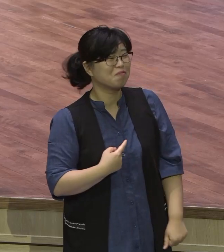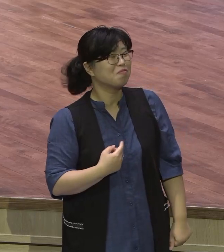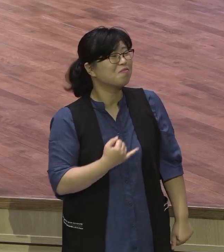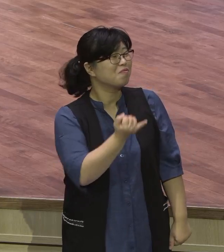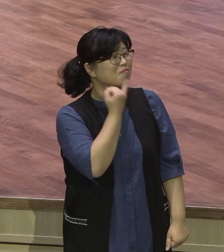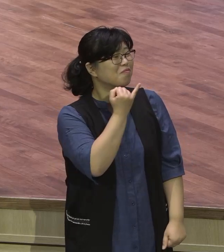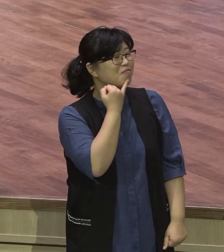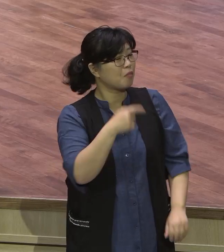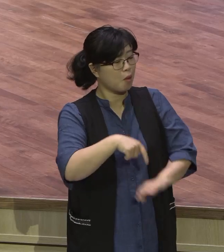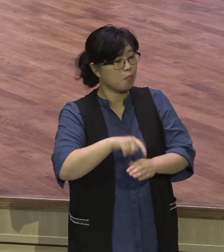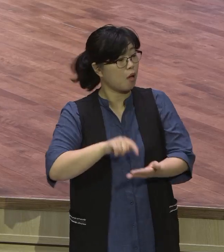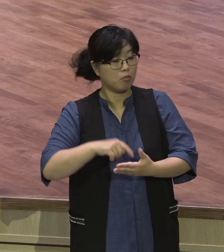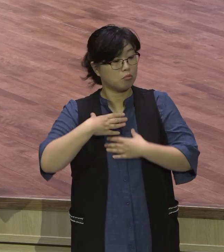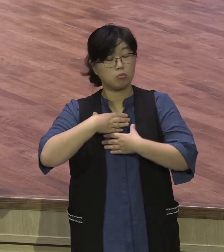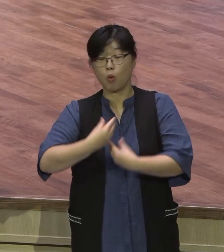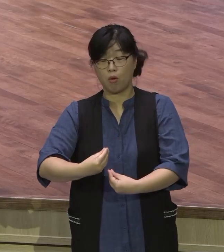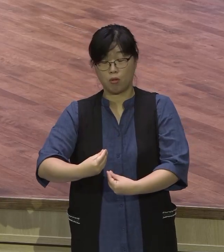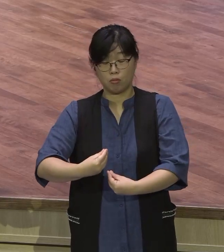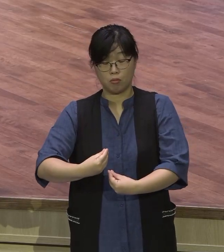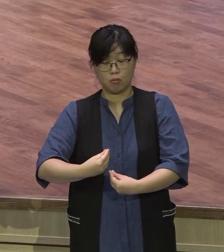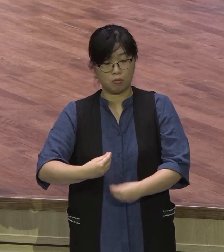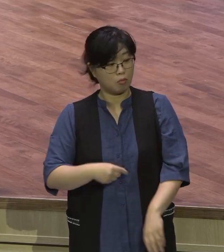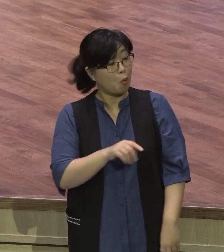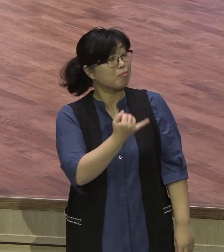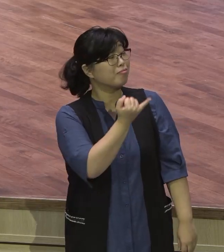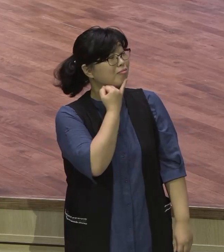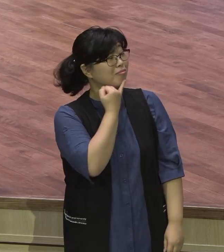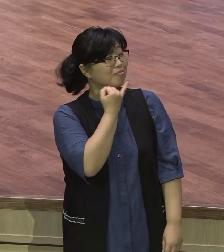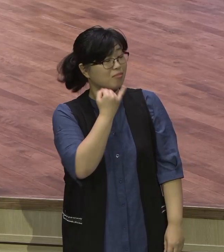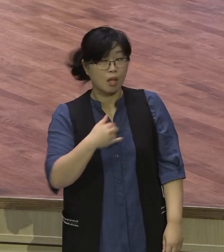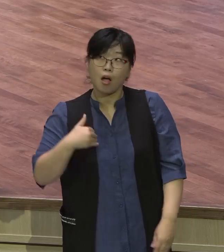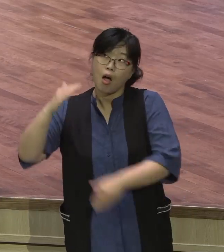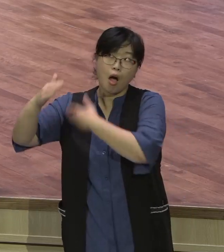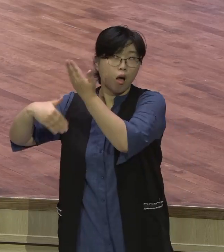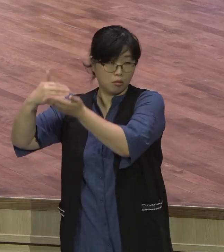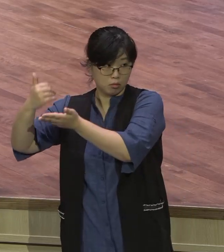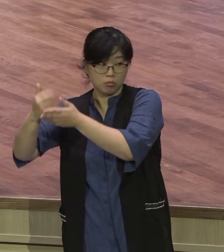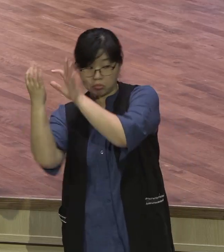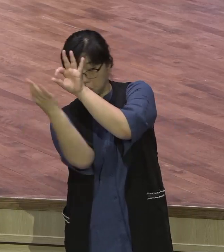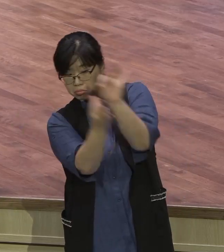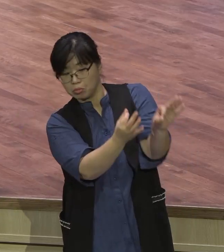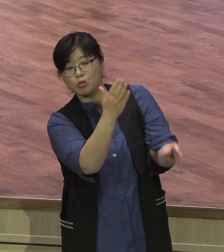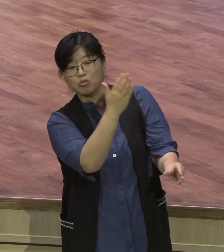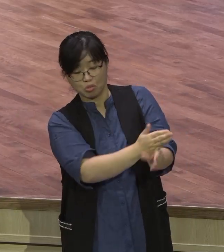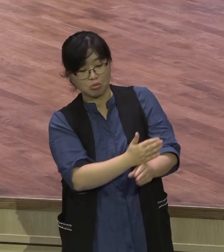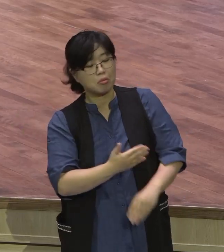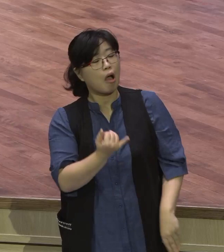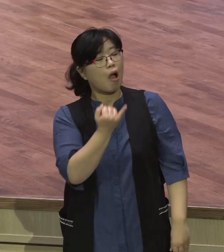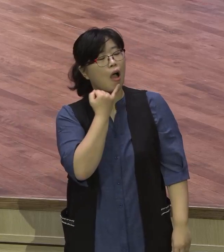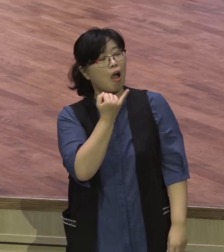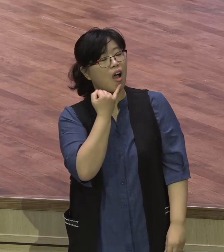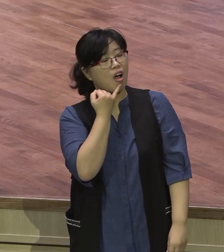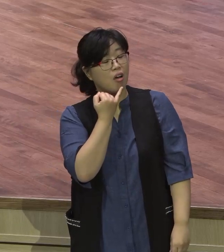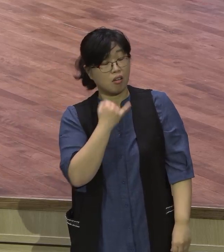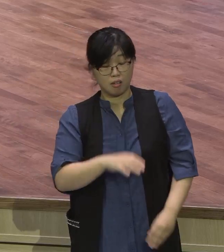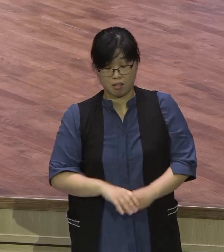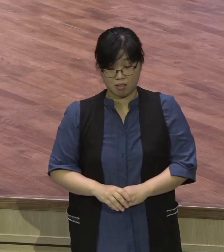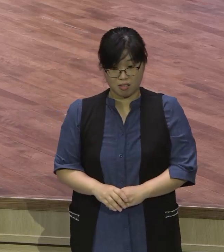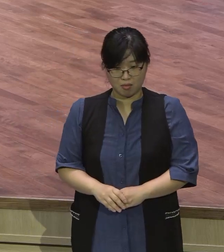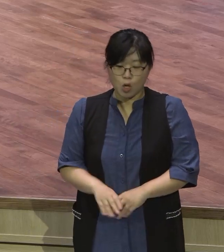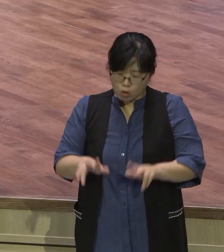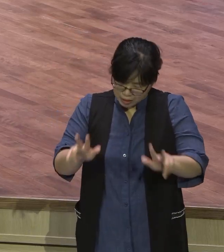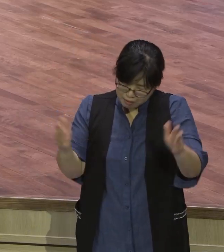내가 막 일 고주할 매수를 다 해결하면 하나님 할게 뭐가 있어요 목혈 하나님 하신다면 하나님이